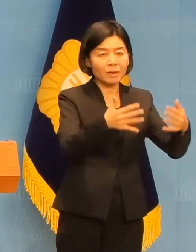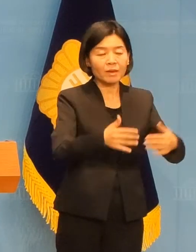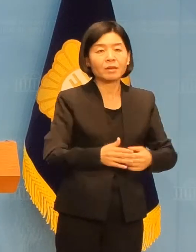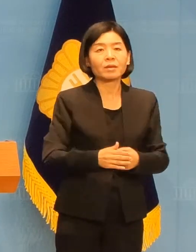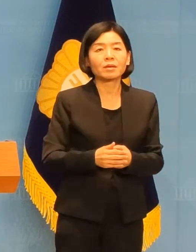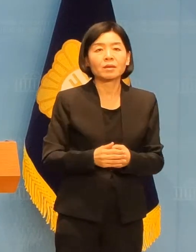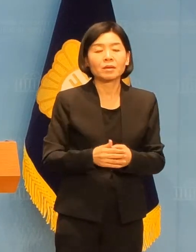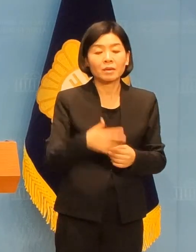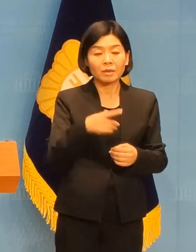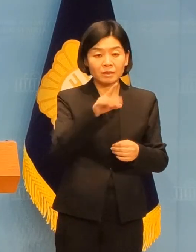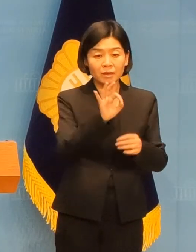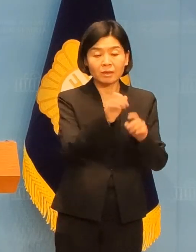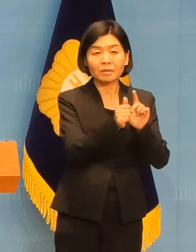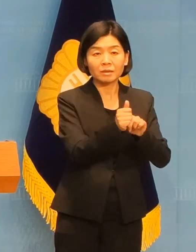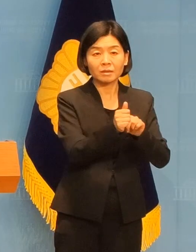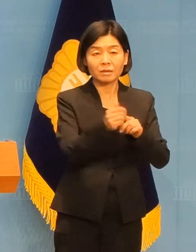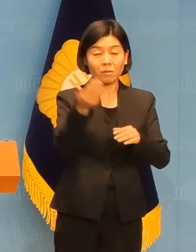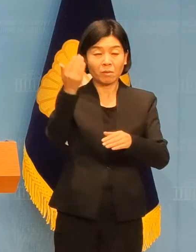장 대표의